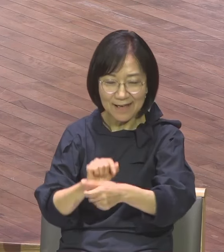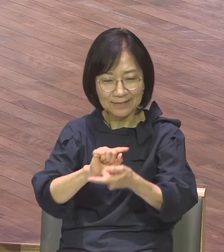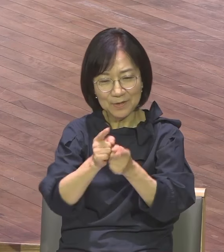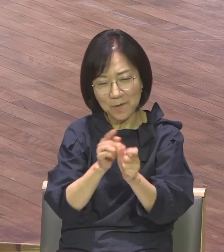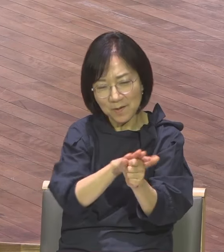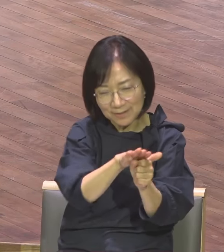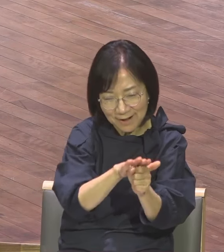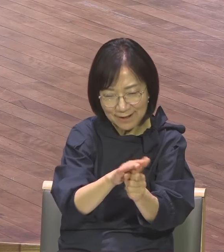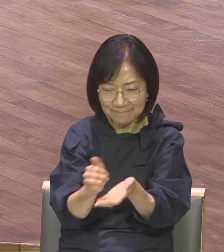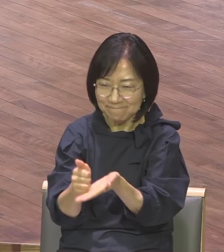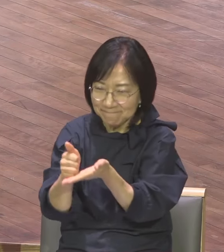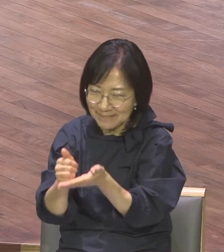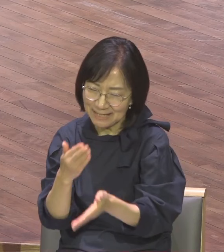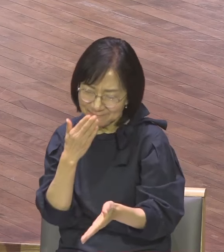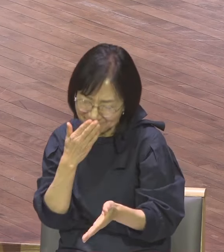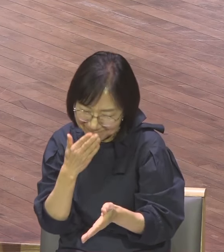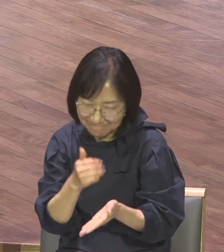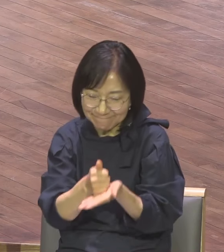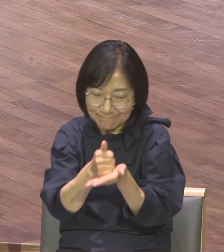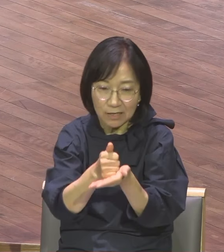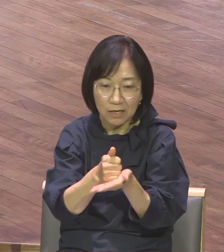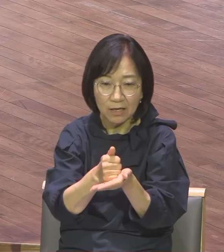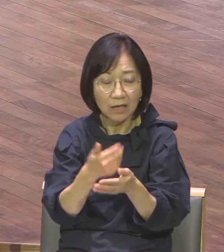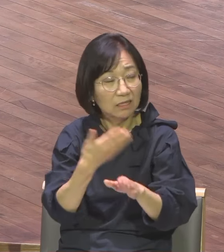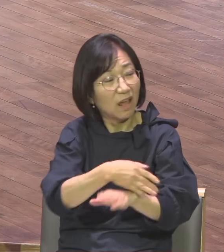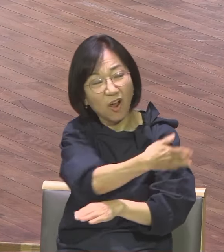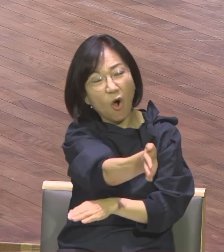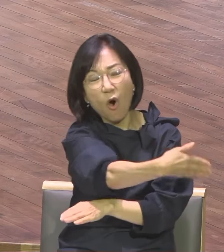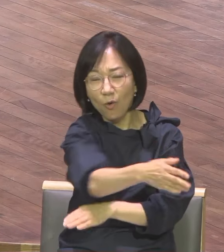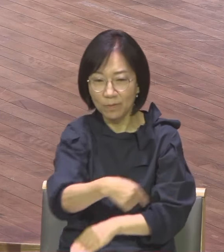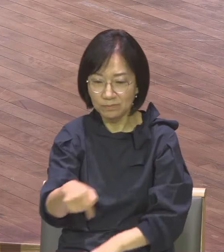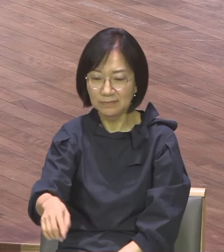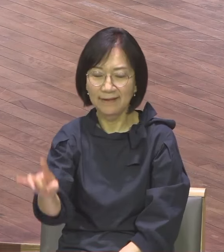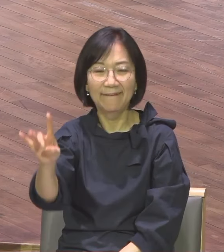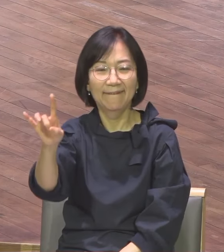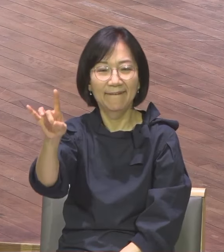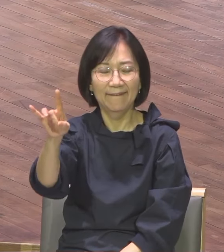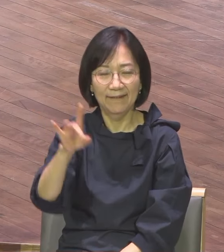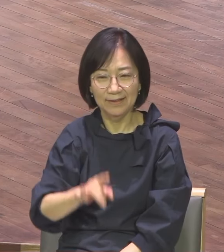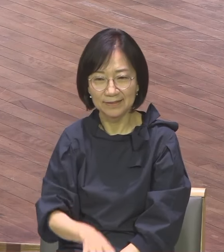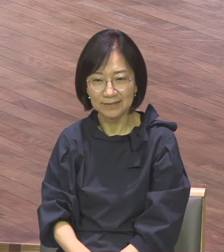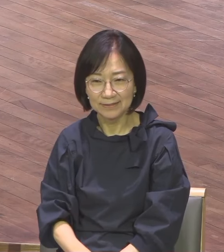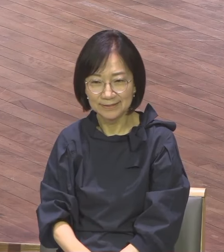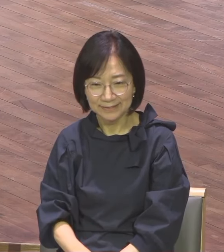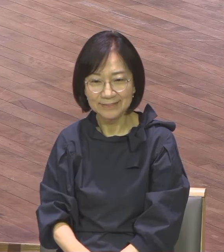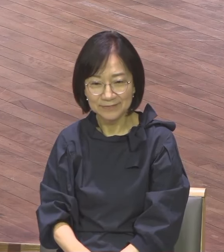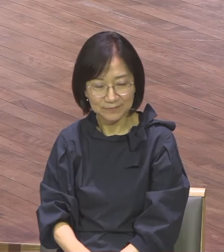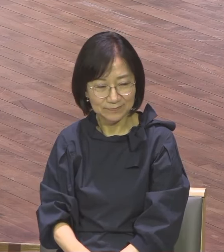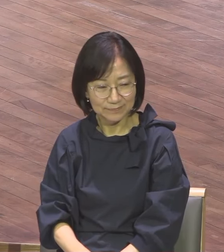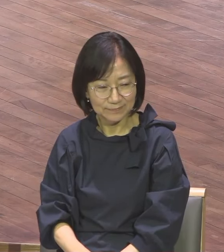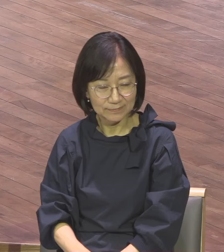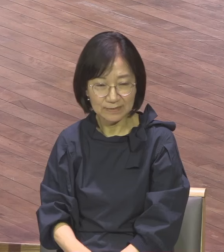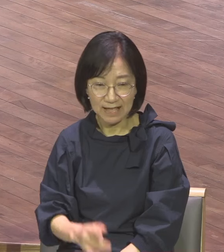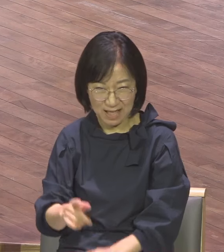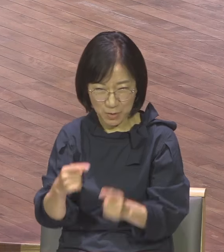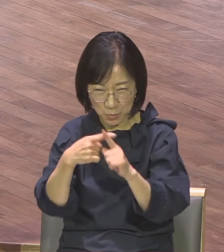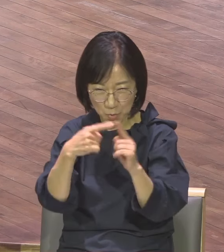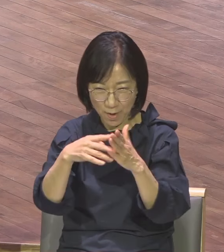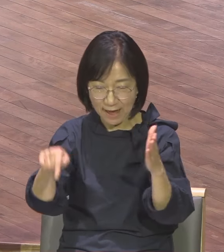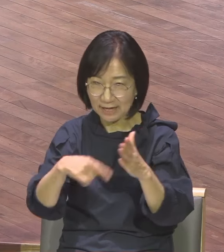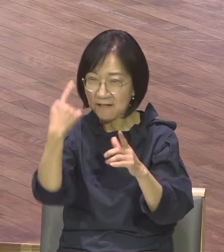사랑하고 존경하고 겸손하게 서로 섬기는 교회가 없다니까요. 교회가 절대로 개인적인 스타가 있으면 안 돼요.